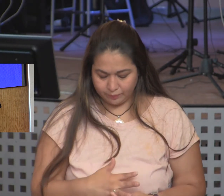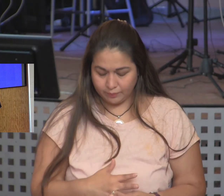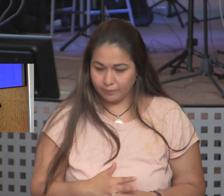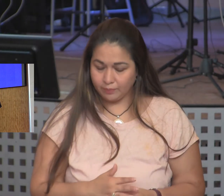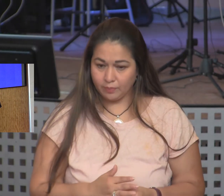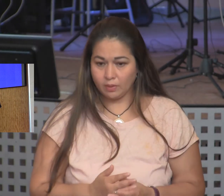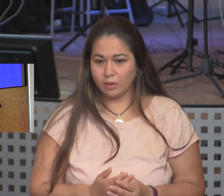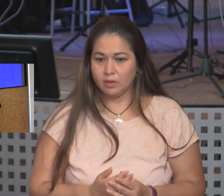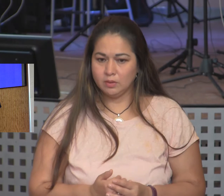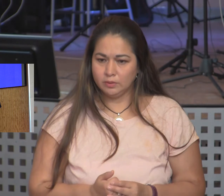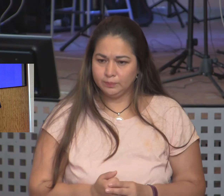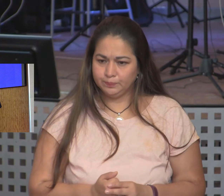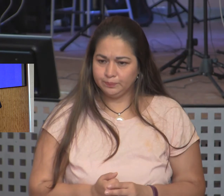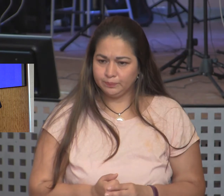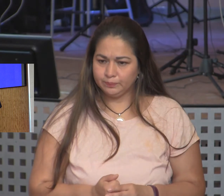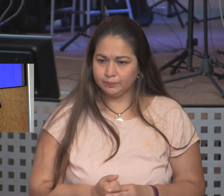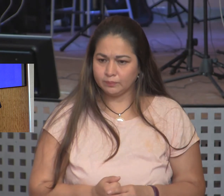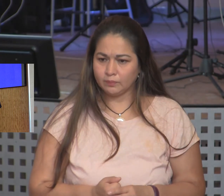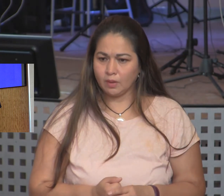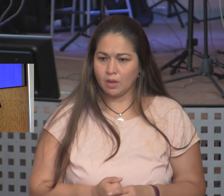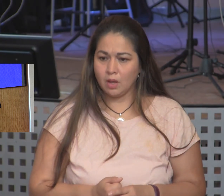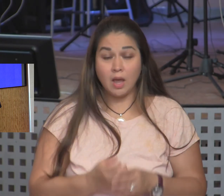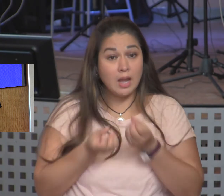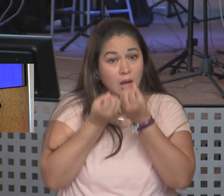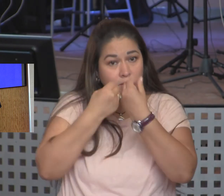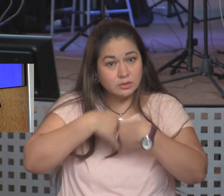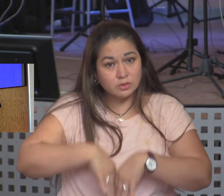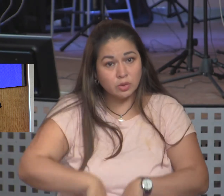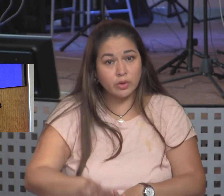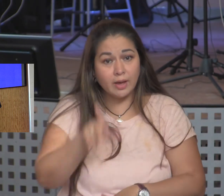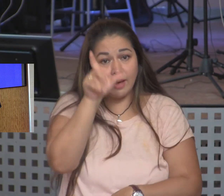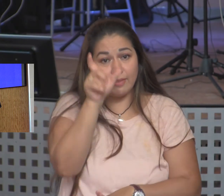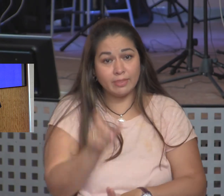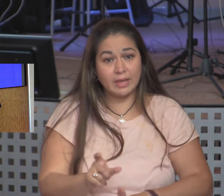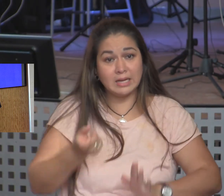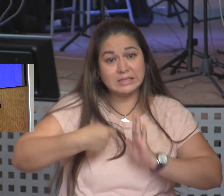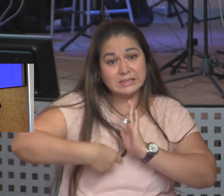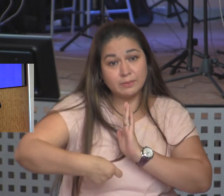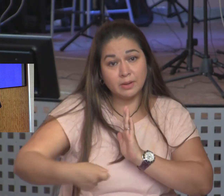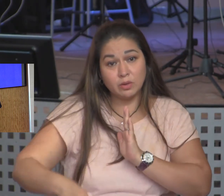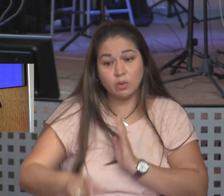ellos. Parábola del sembrador, 4 tipos de oyentes,